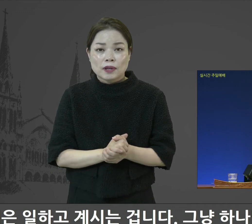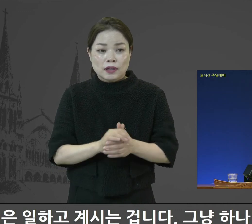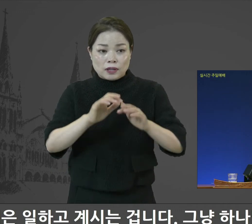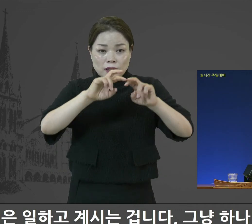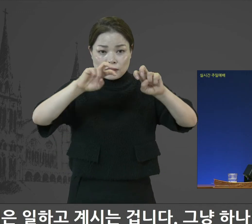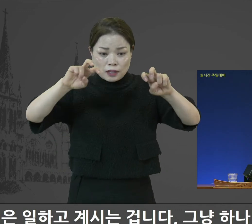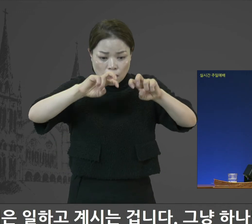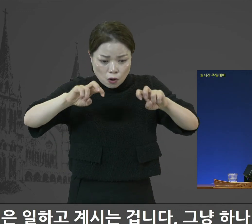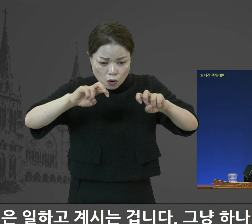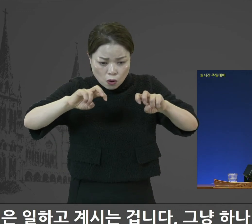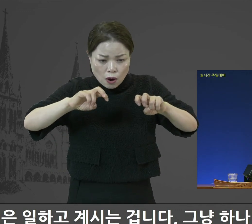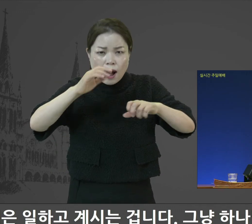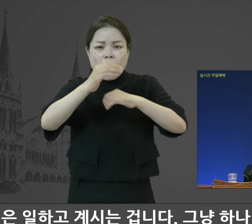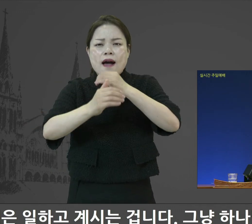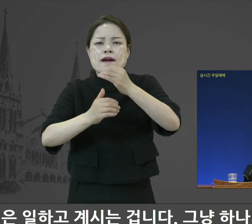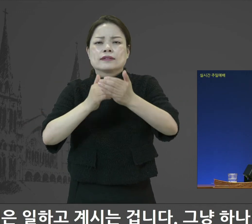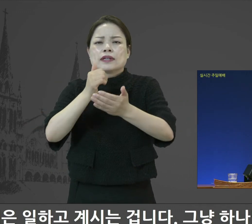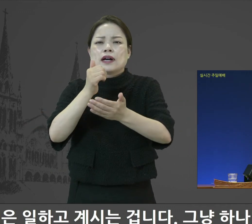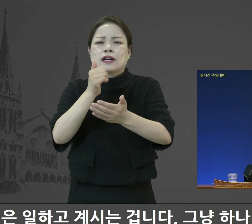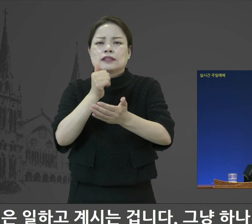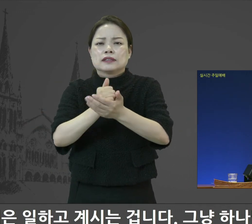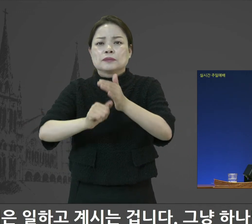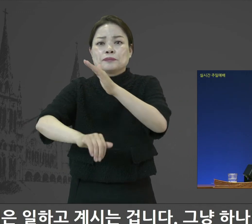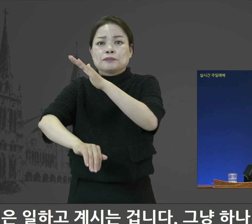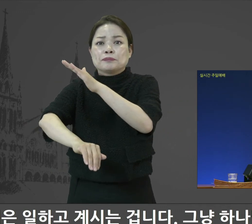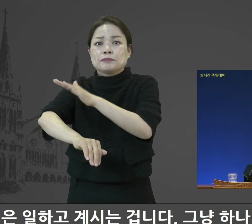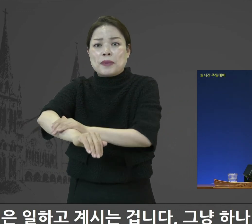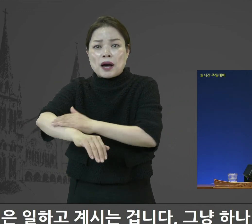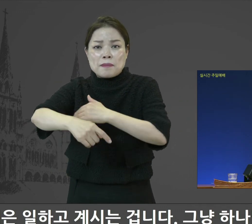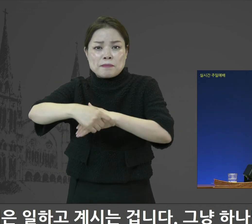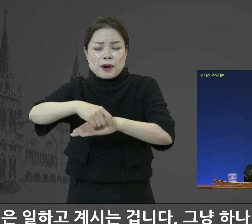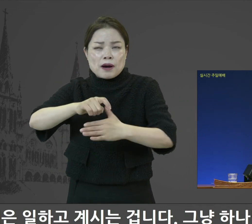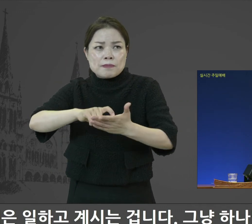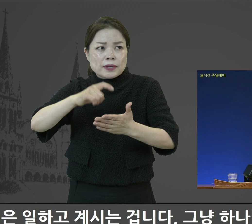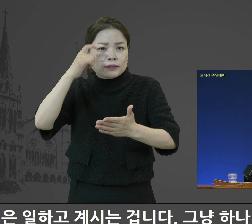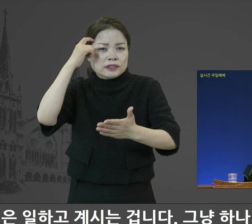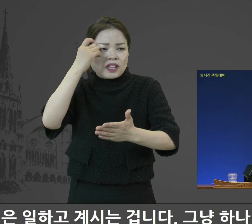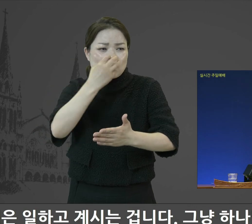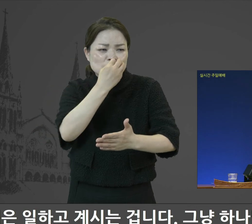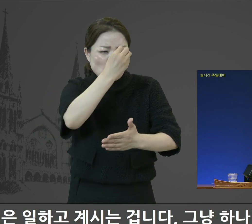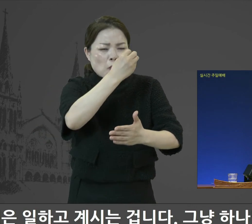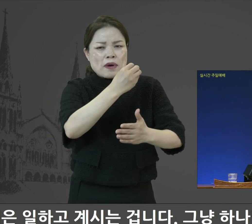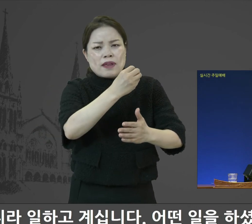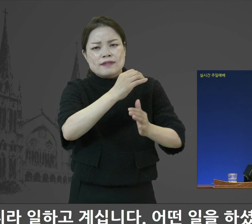살펴보면 하나님은 그 팔로 마음의 생각이 교만한